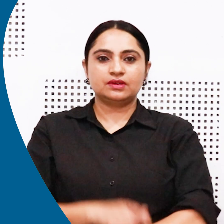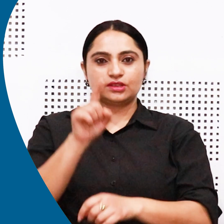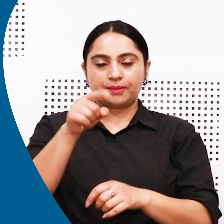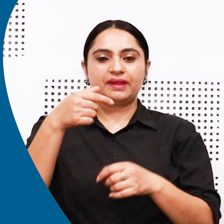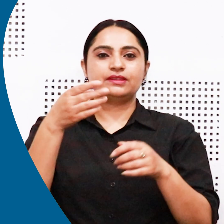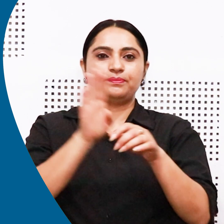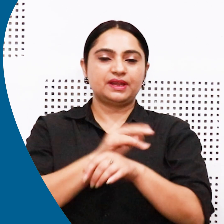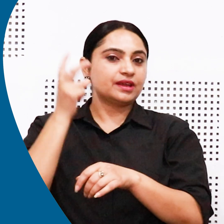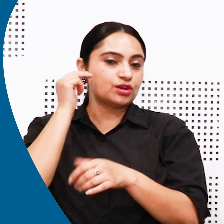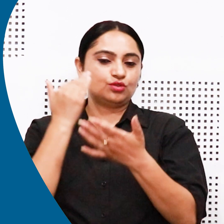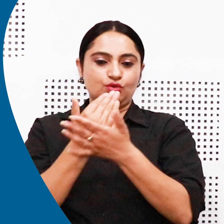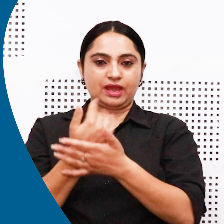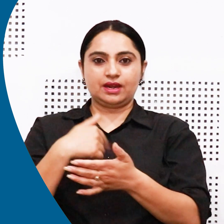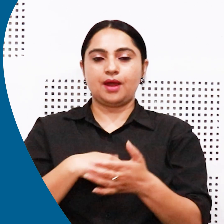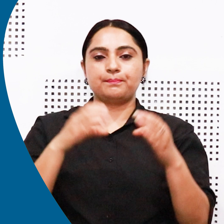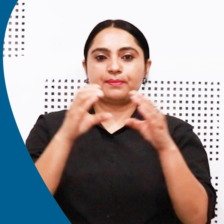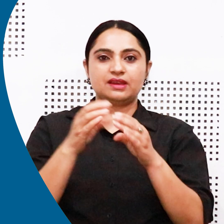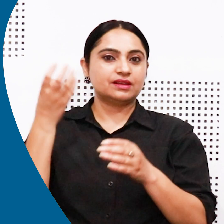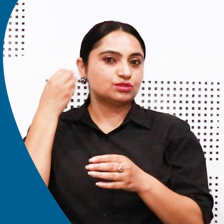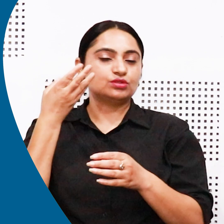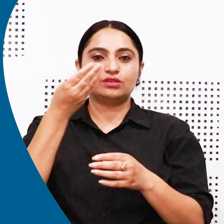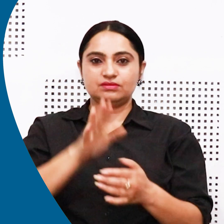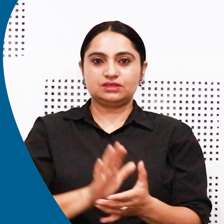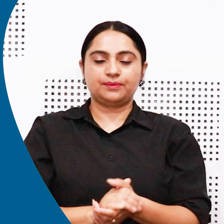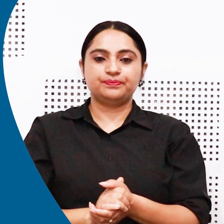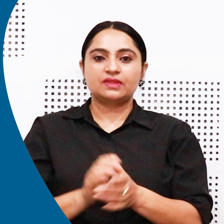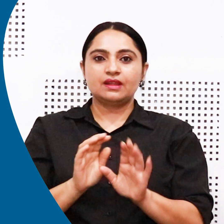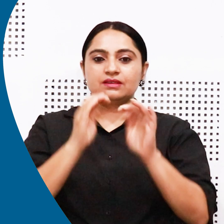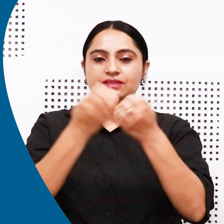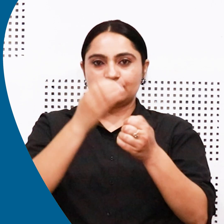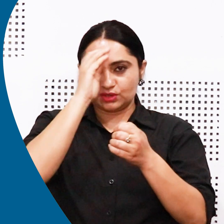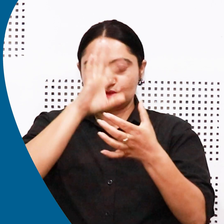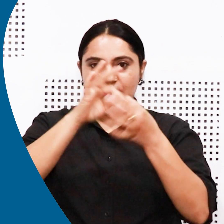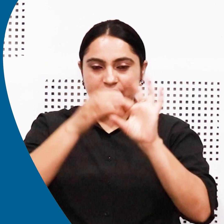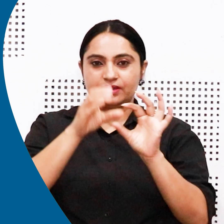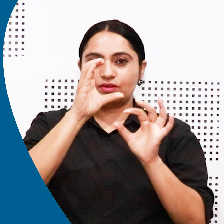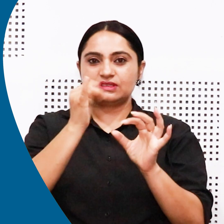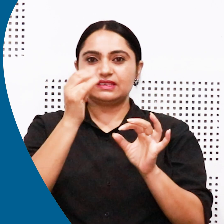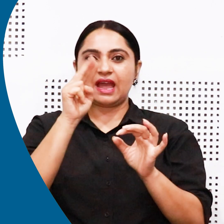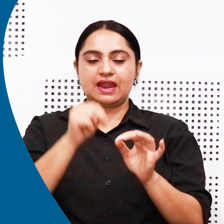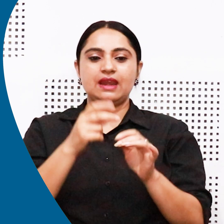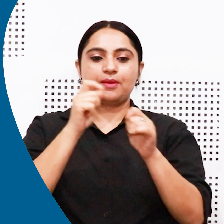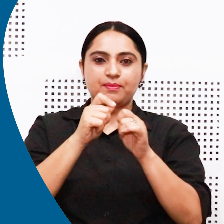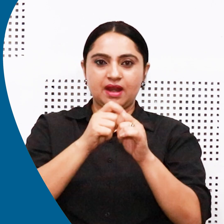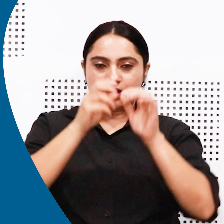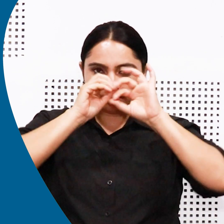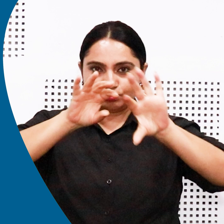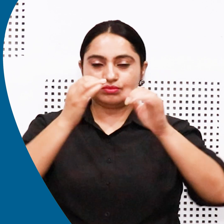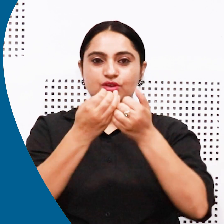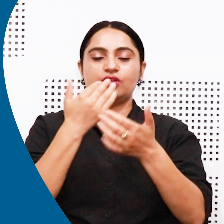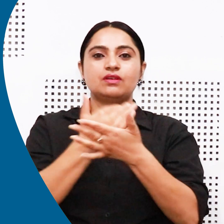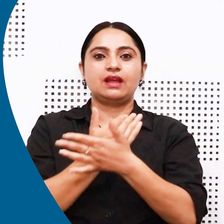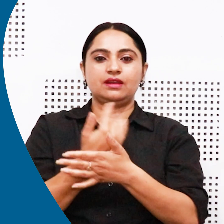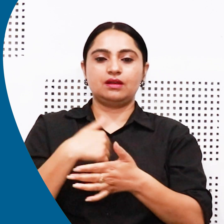तपाईँ यति बेला रेडियो कार्यक्रम हाम्रो पालिका सुन्दै हुनुहुन्छ। सामुदायिक सूचना नेटवर्क CIN ले उत्पादन तथा प्रसारण